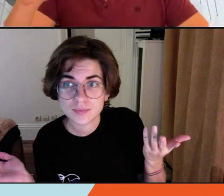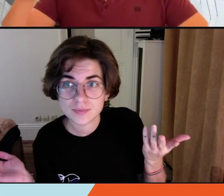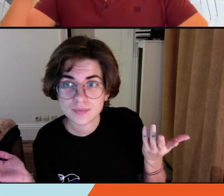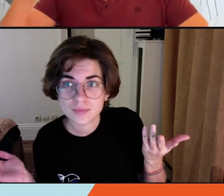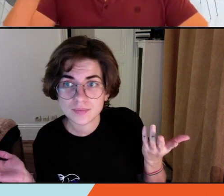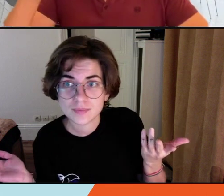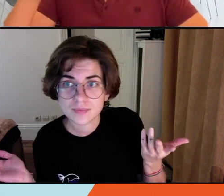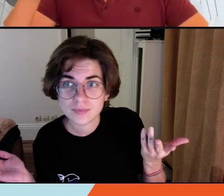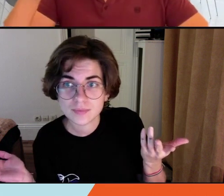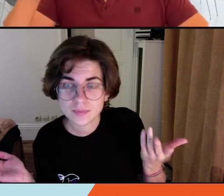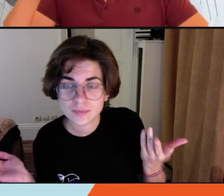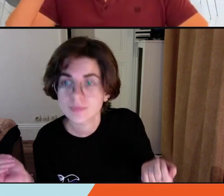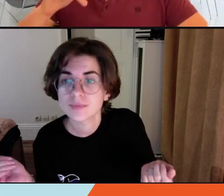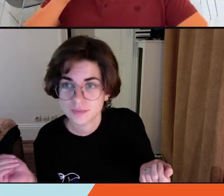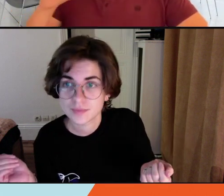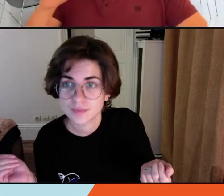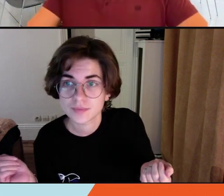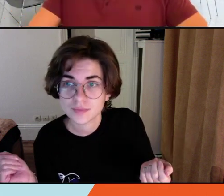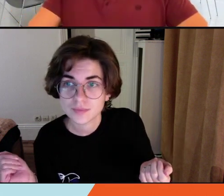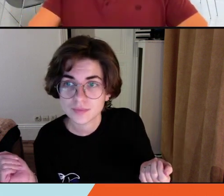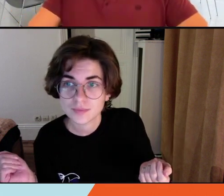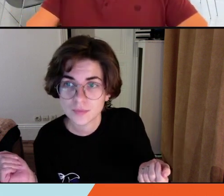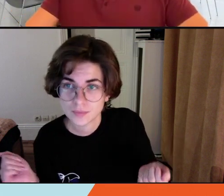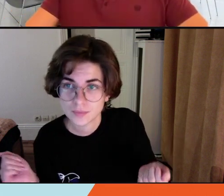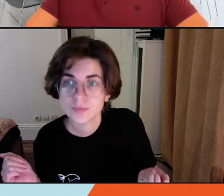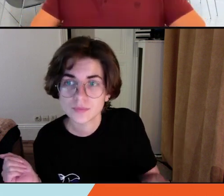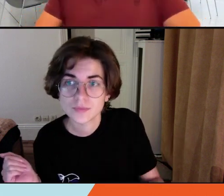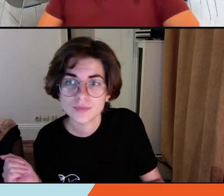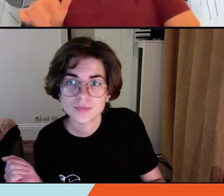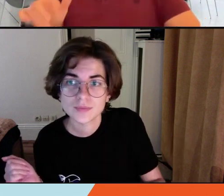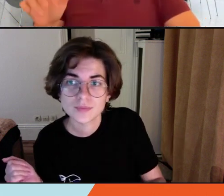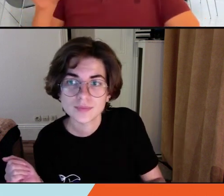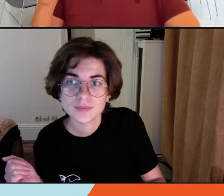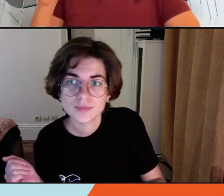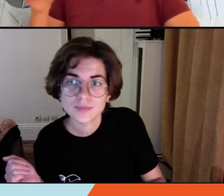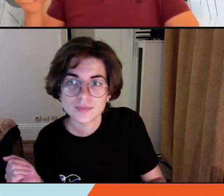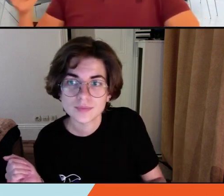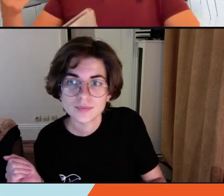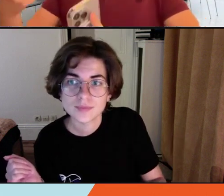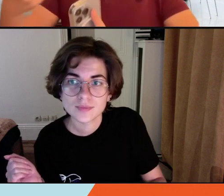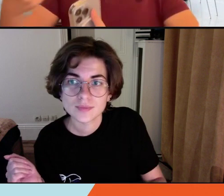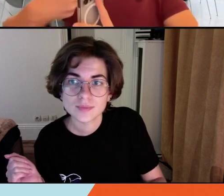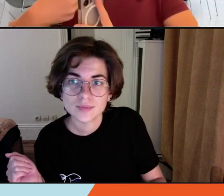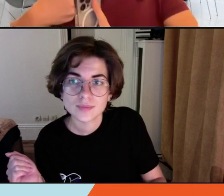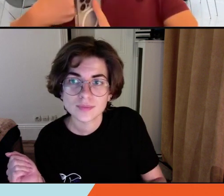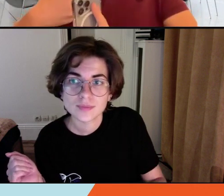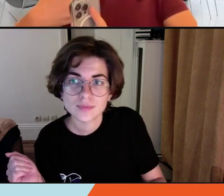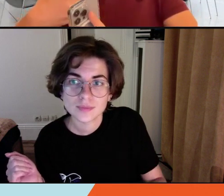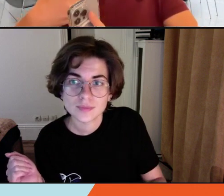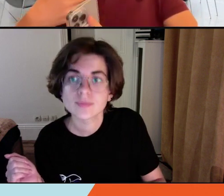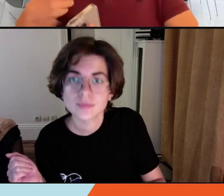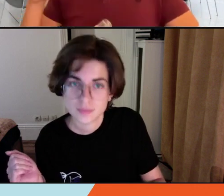QR Mm. sur ton téléphone, d'accord? Et la personne scanne